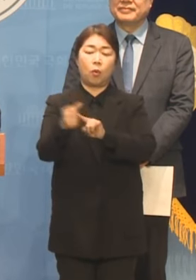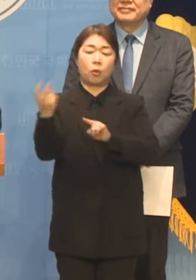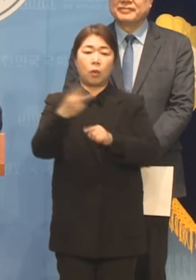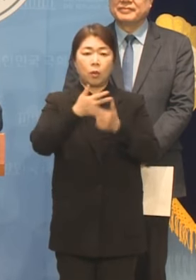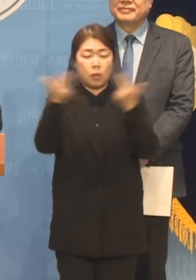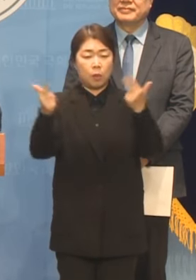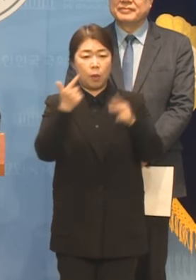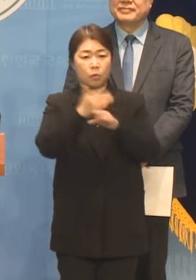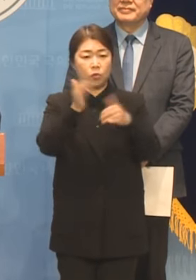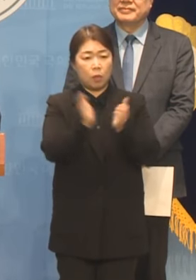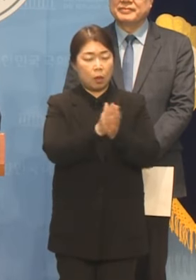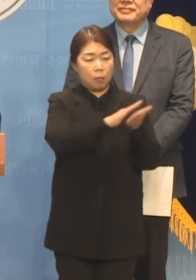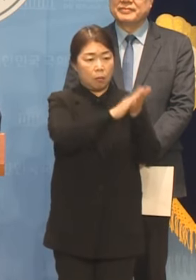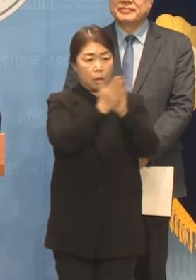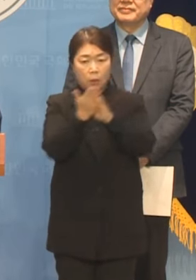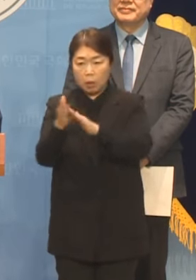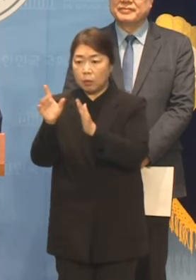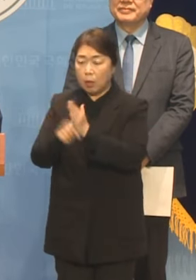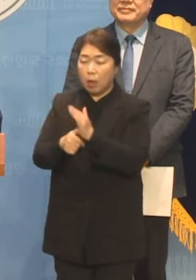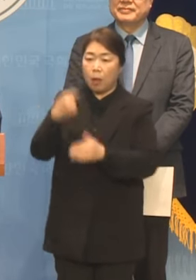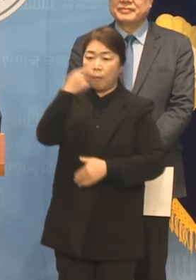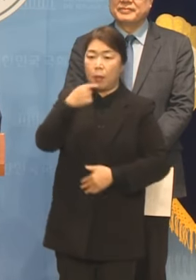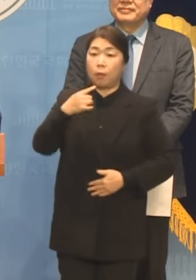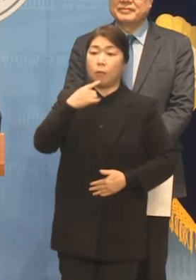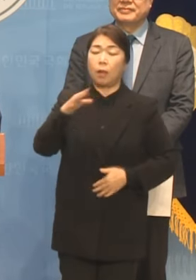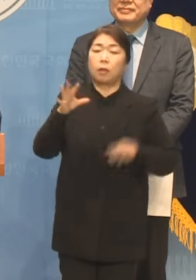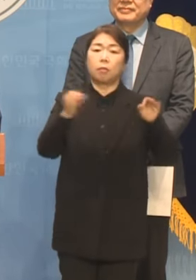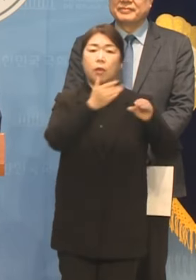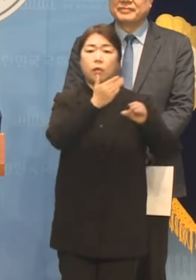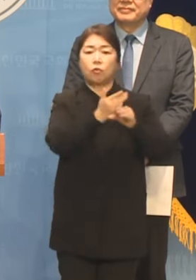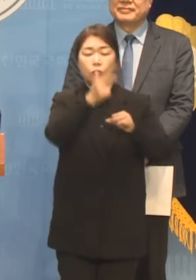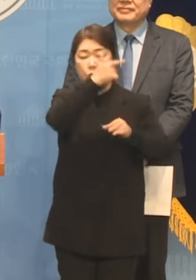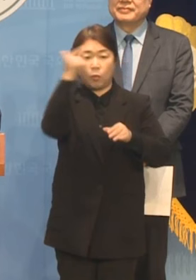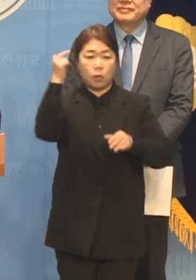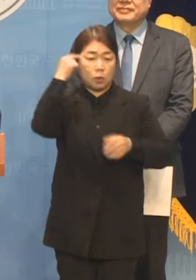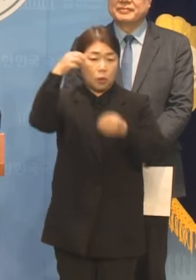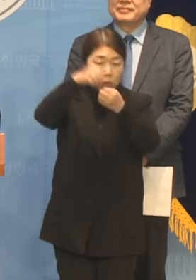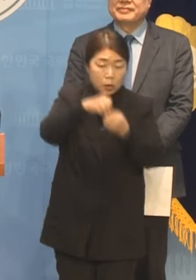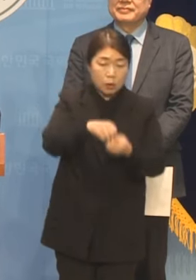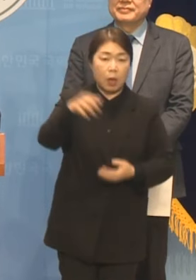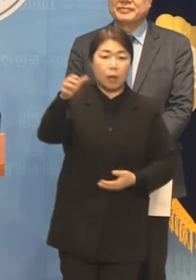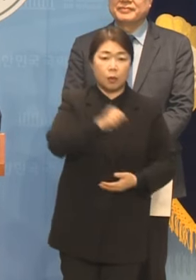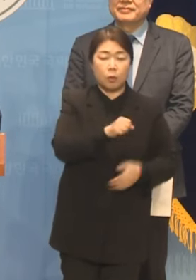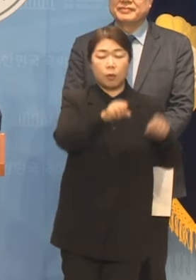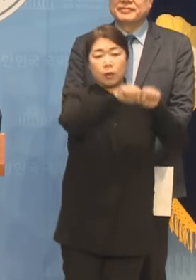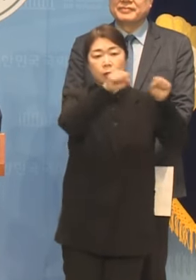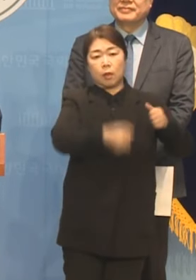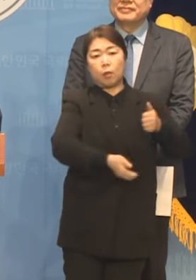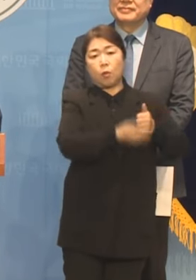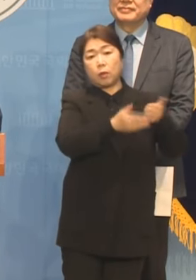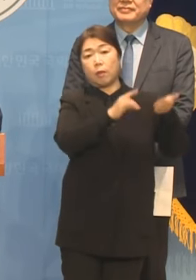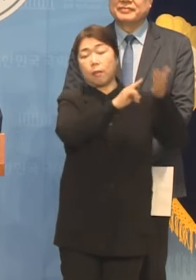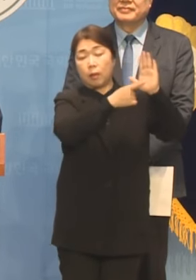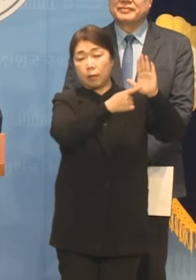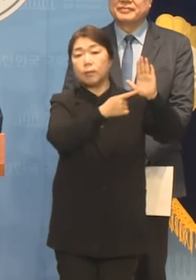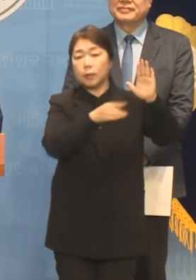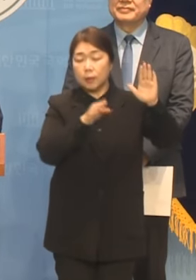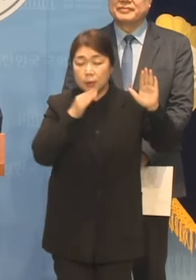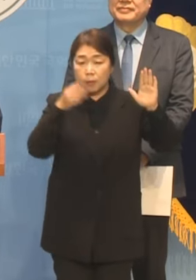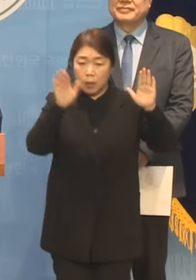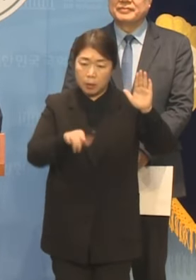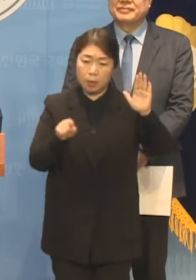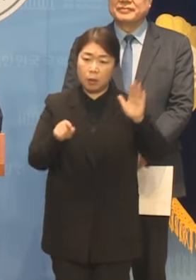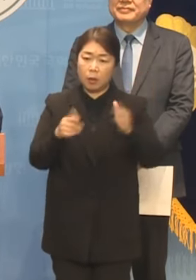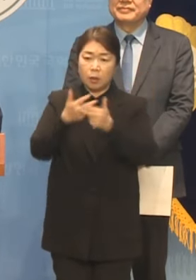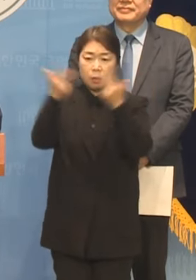과정에서 민주당은 말로만 김대중 노무현 정신과 시스템 공천을 외쳤지 실제로는